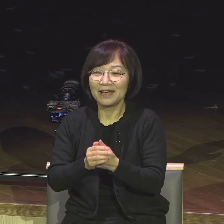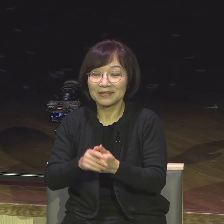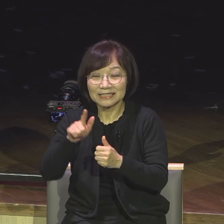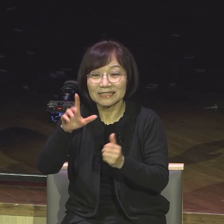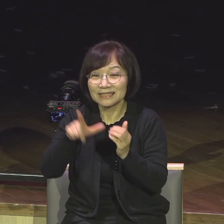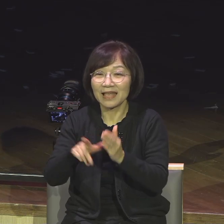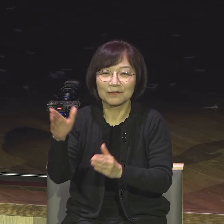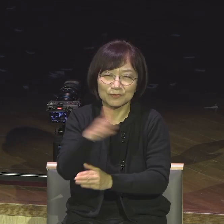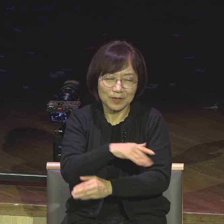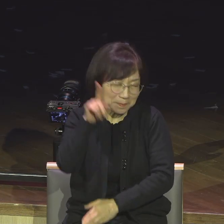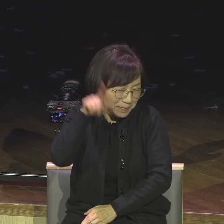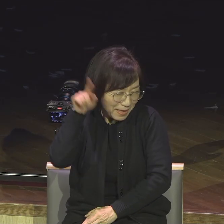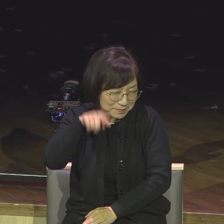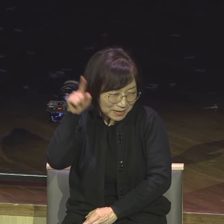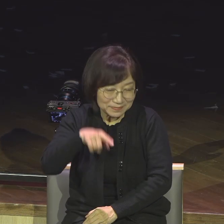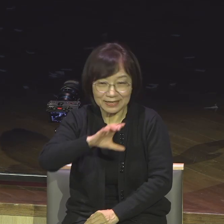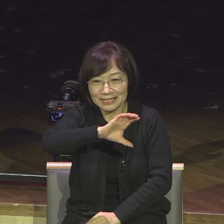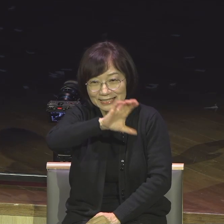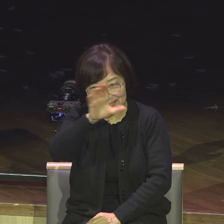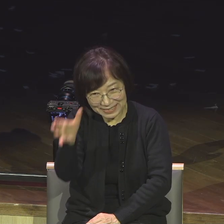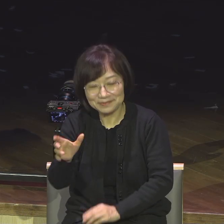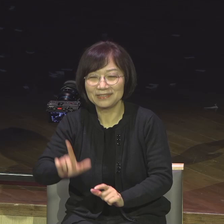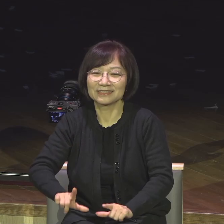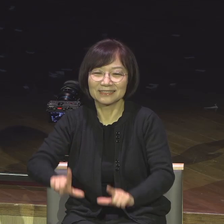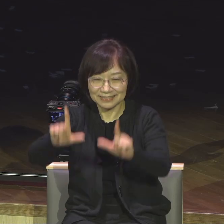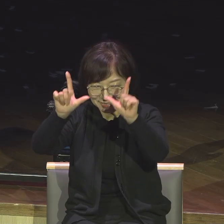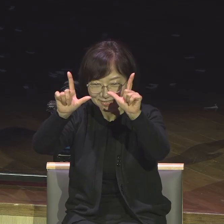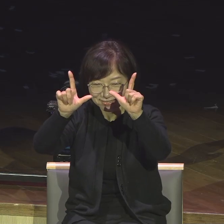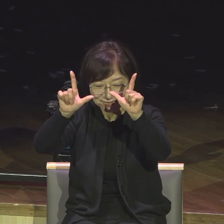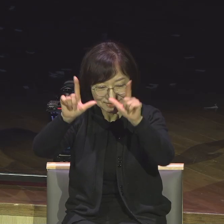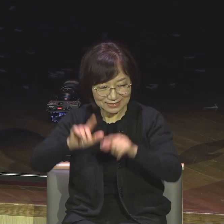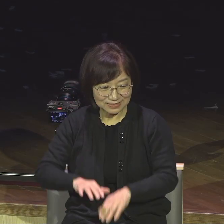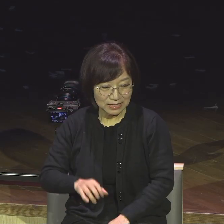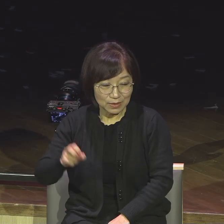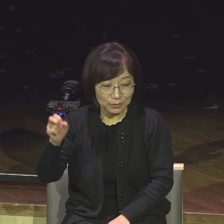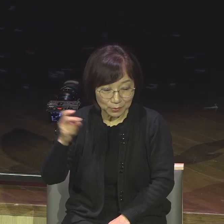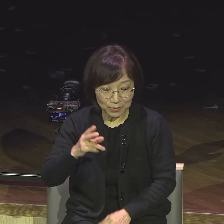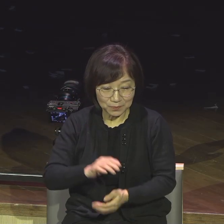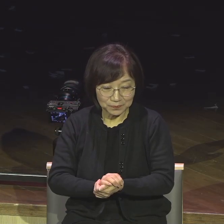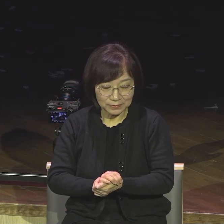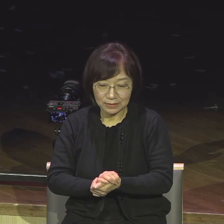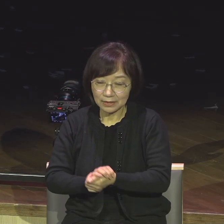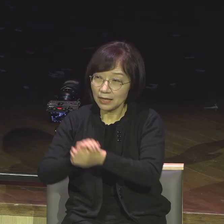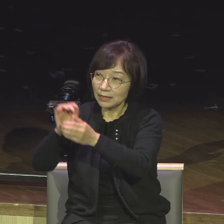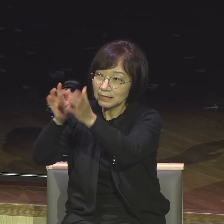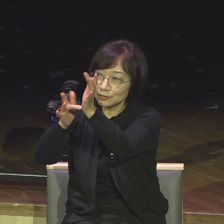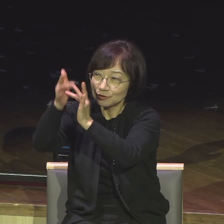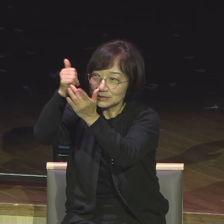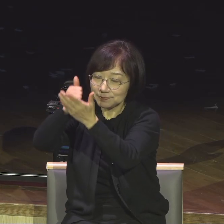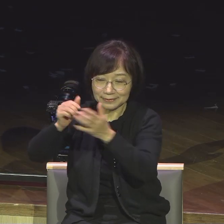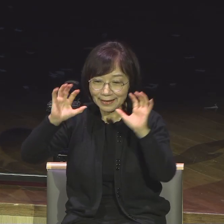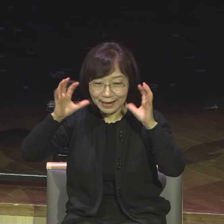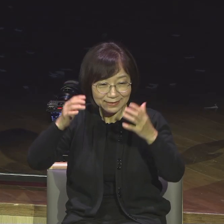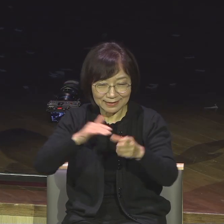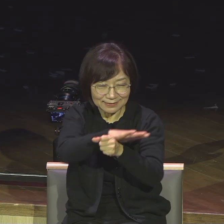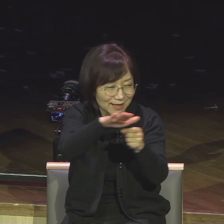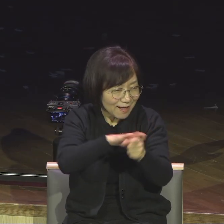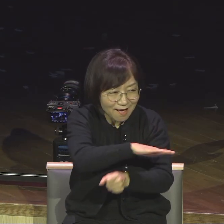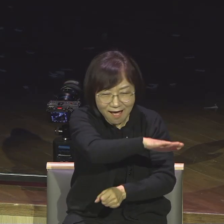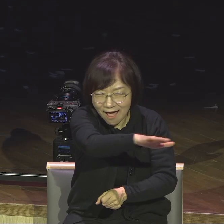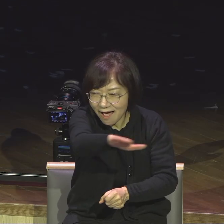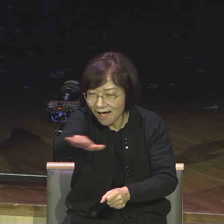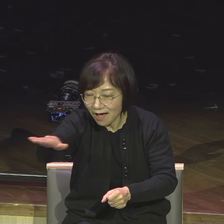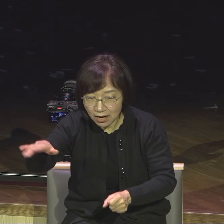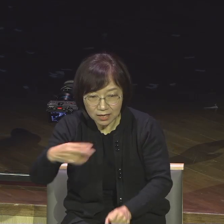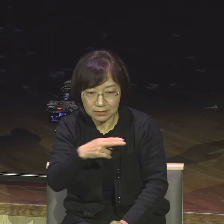매일매일이 크리스마스란다. 그리고 아이들을 향한 예수님의 사랑을 느끼고 예수님의